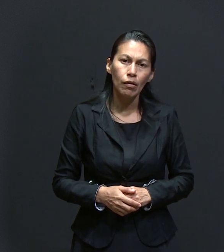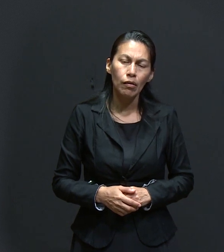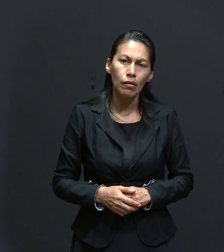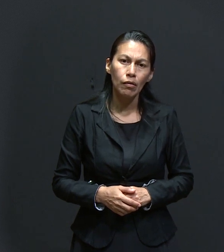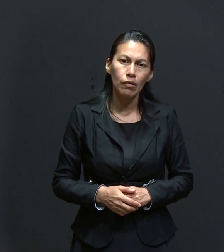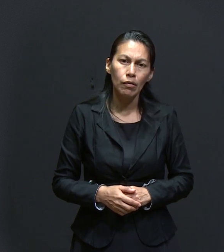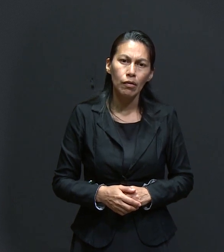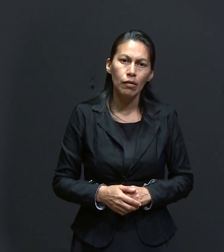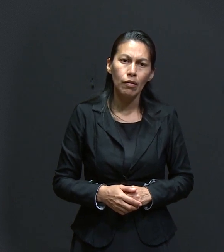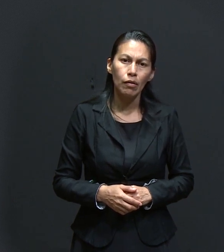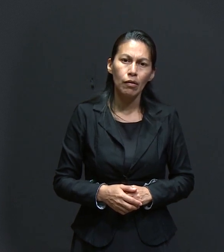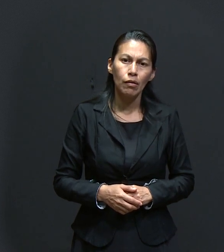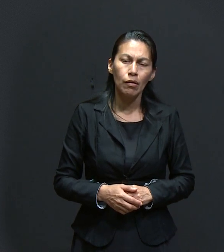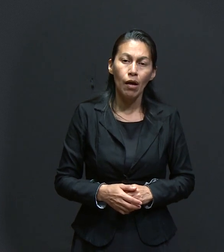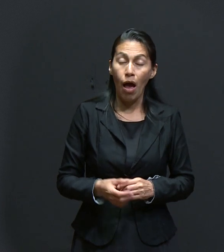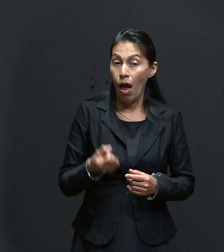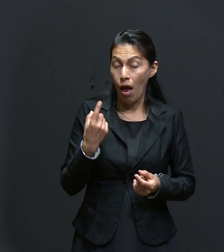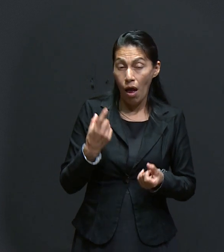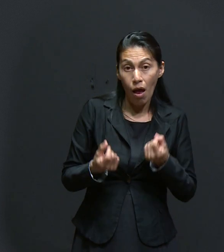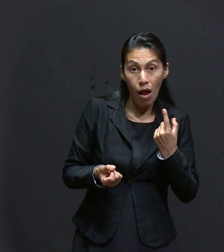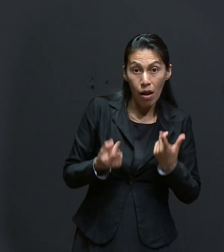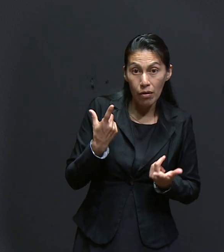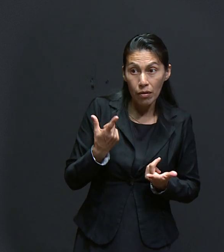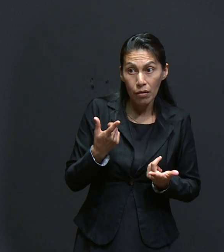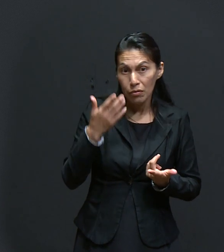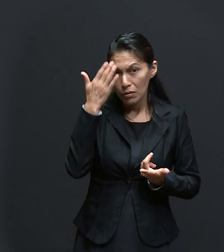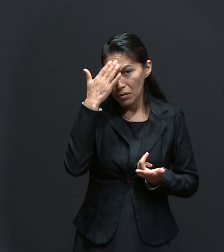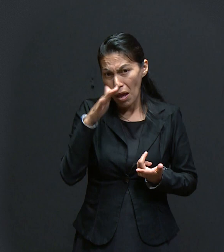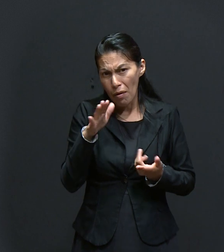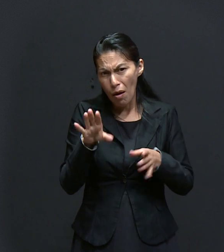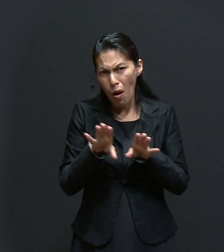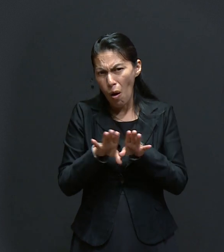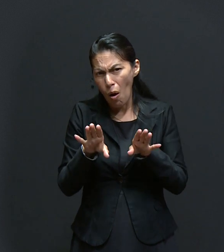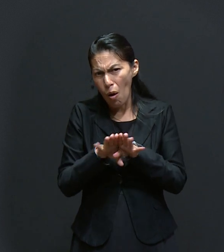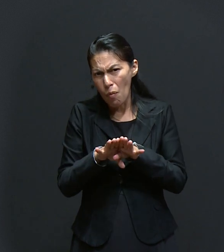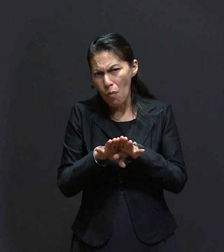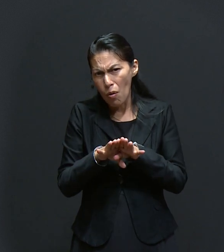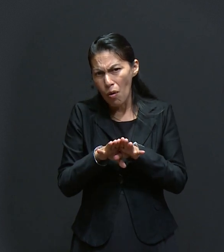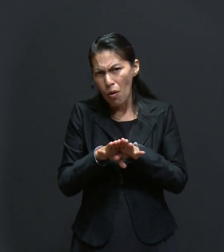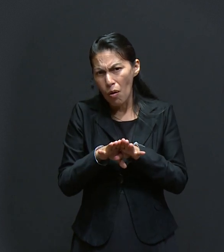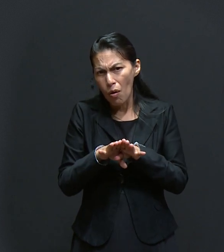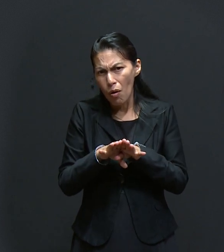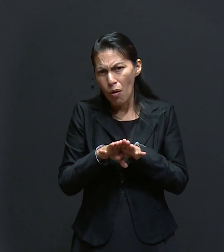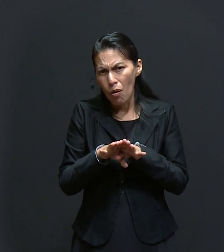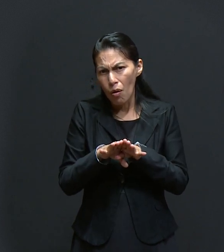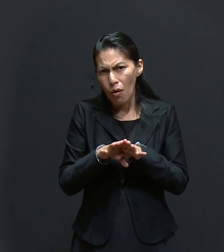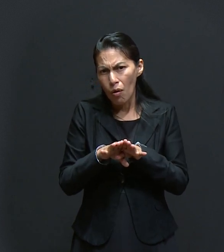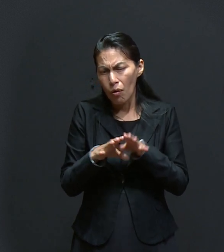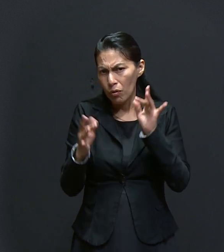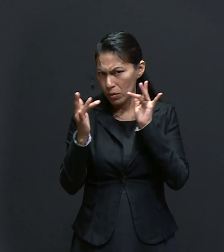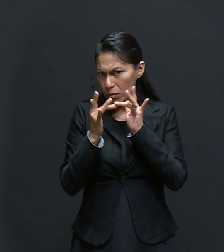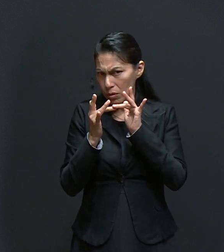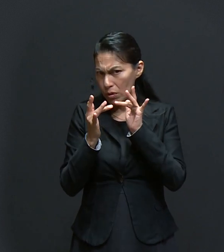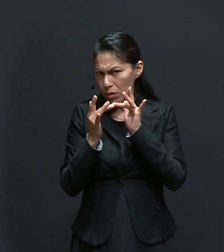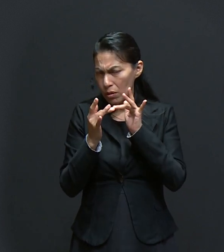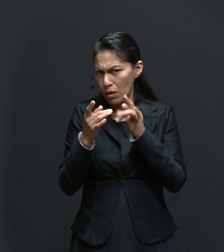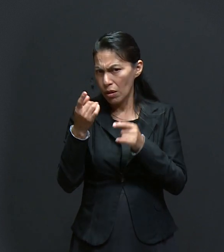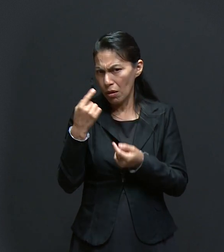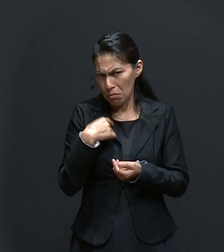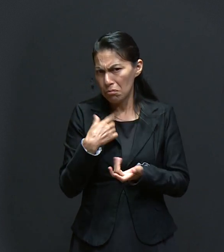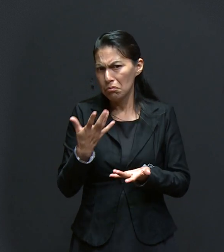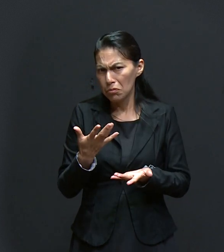y pararlo para ver si eso es así es la forma también y si alguien sabe cómo contactar aquí